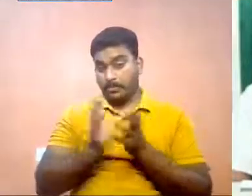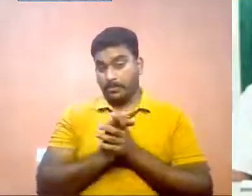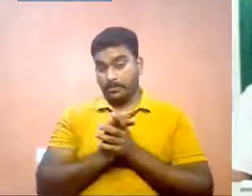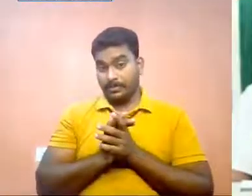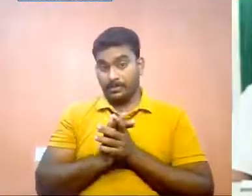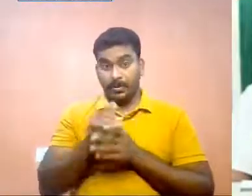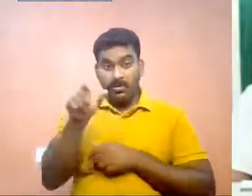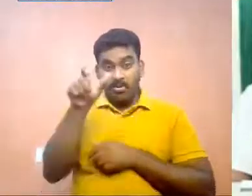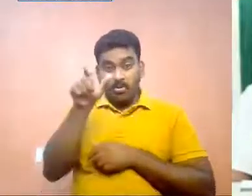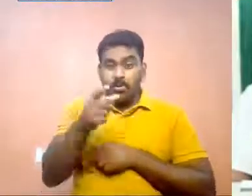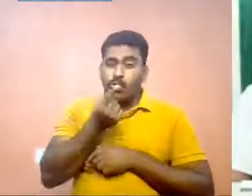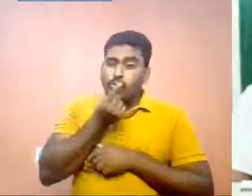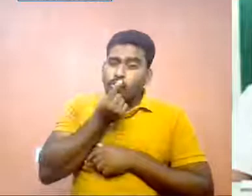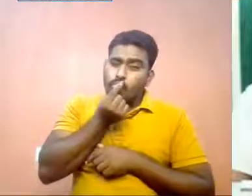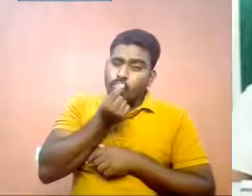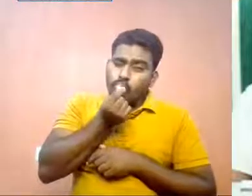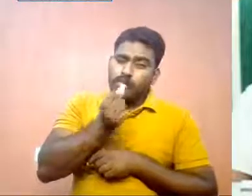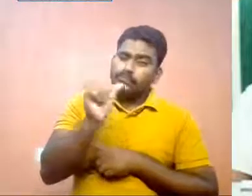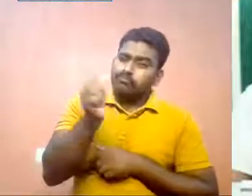അമിത മദ്യാസക്തിയുള്ളവർക്ക്